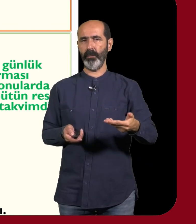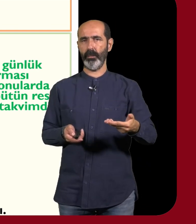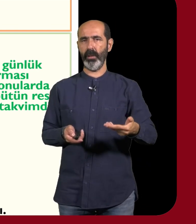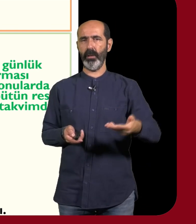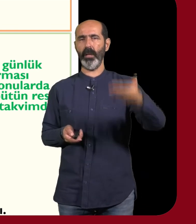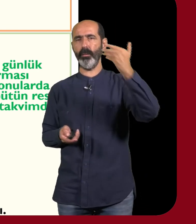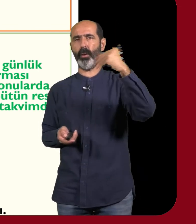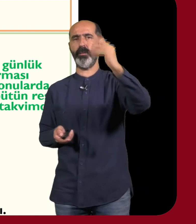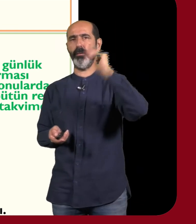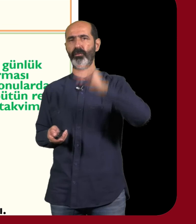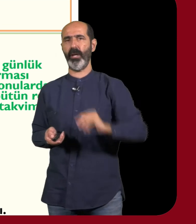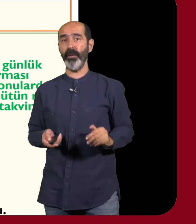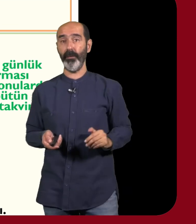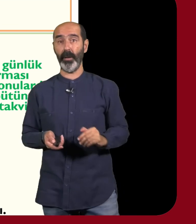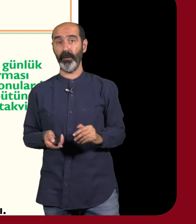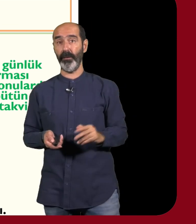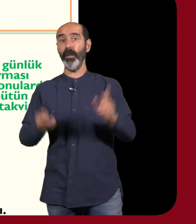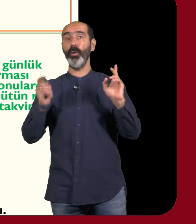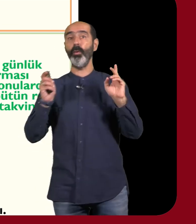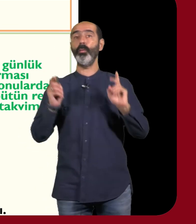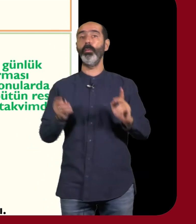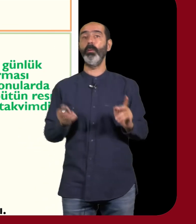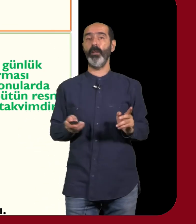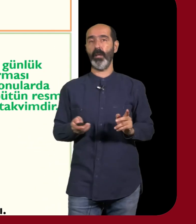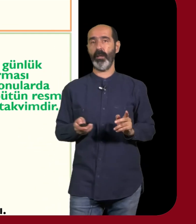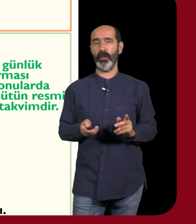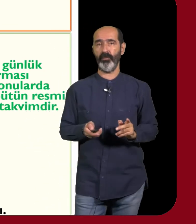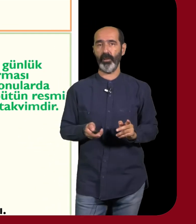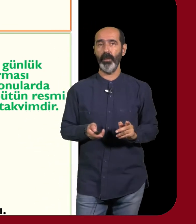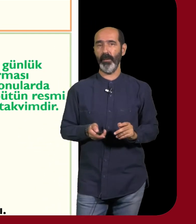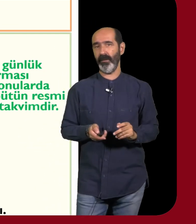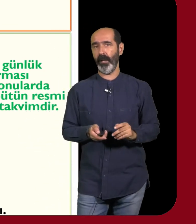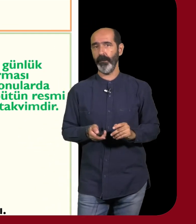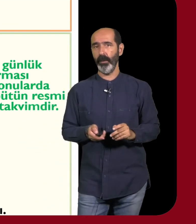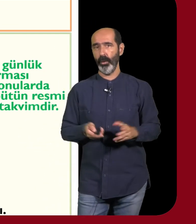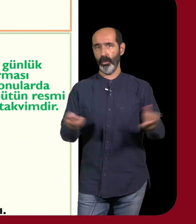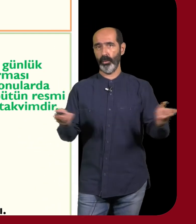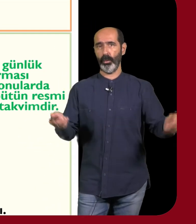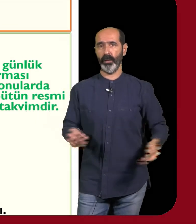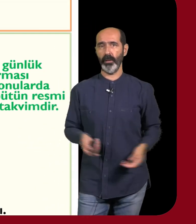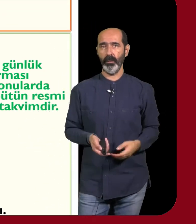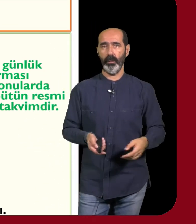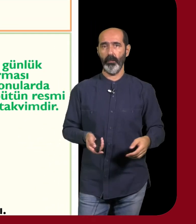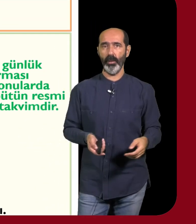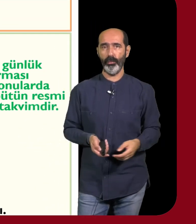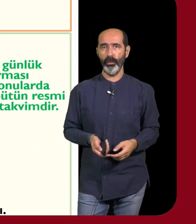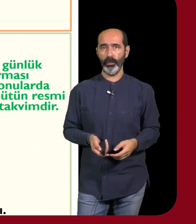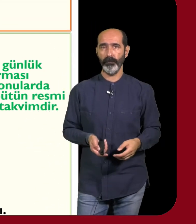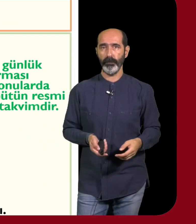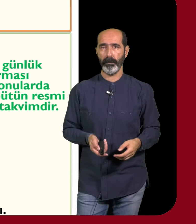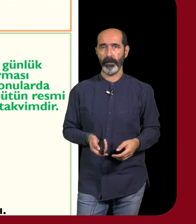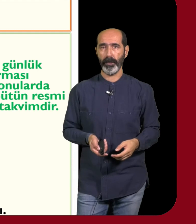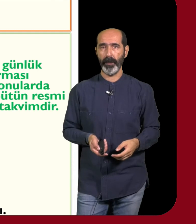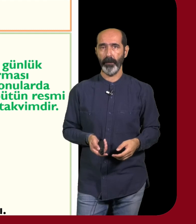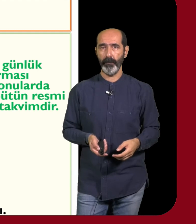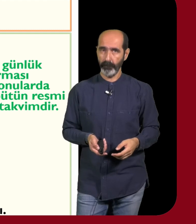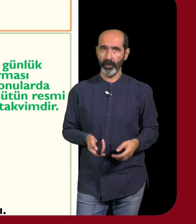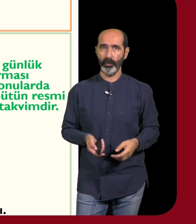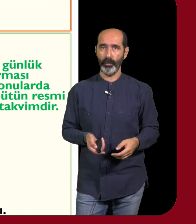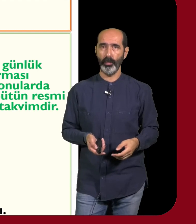rakamını kullanılan 93 Harbi ifadesi kullanılır arkadaşlar mesela Tokat'ın meşhur